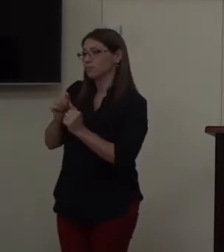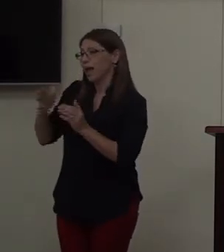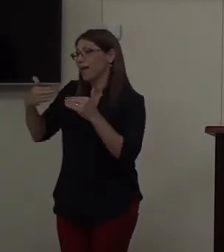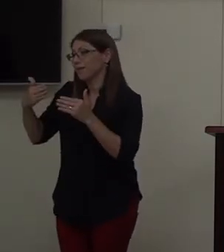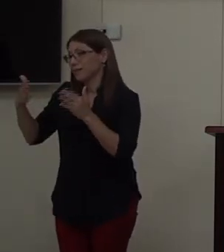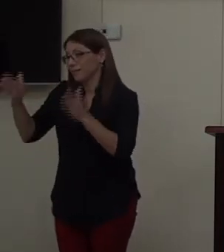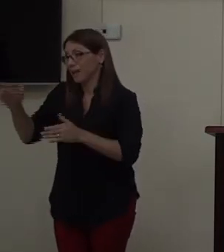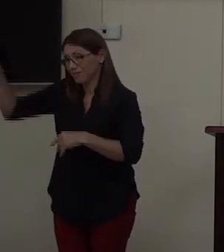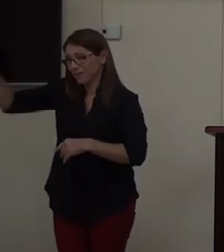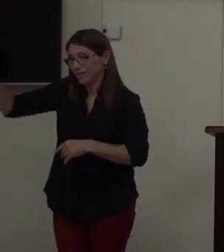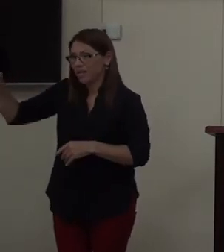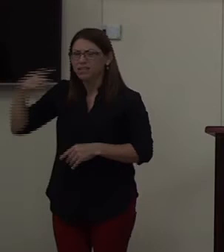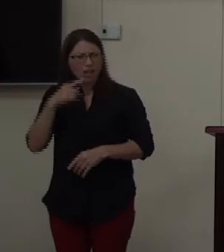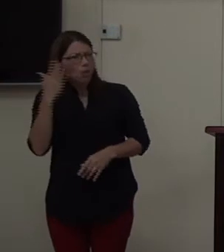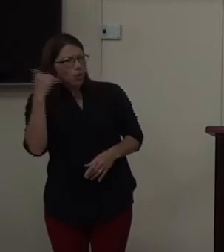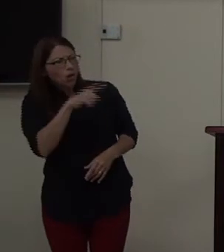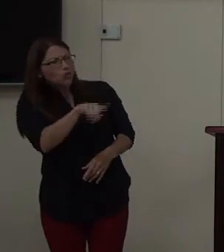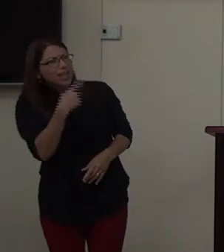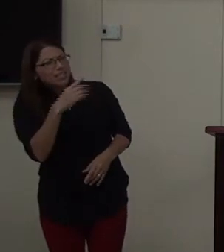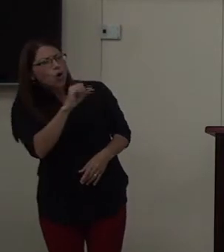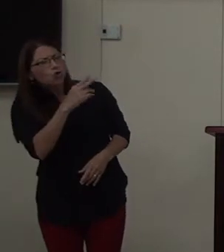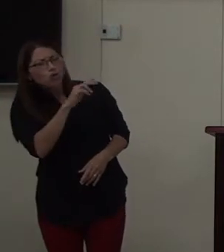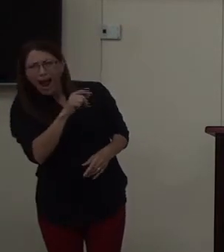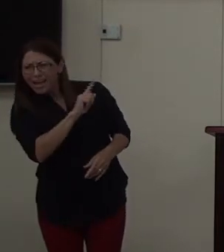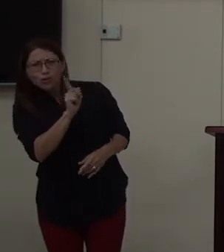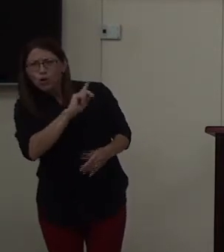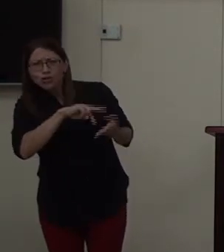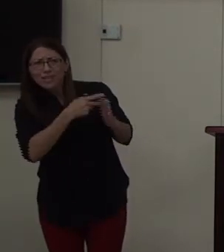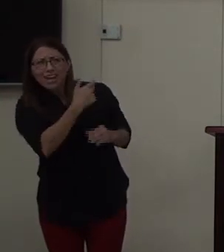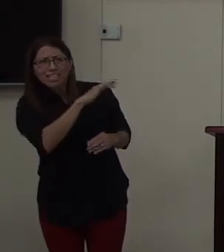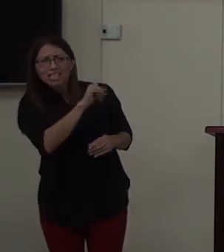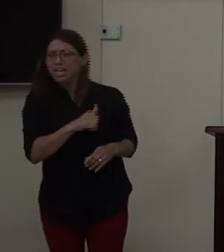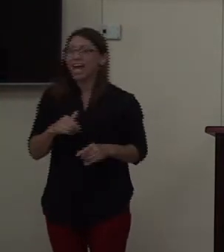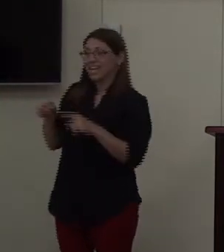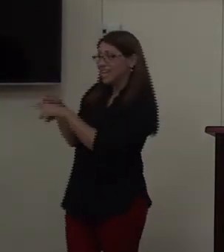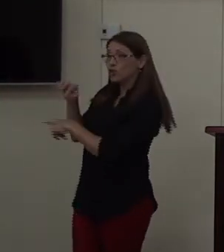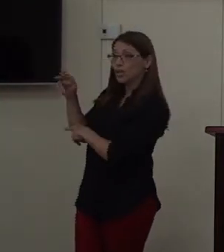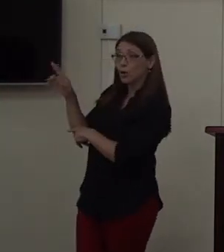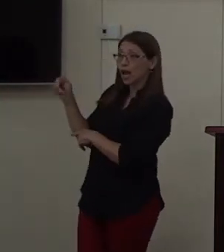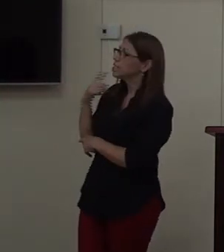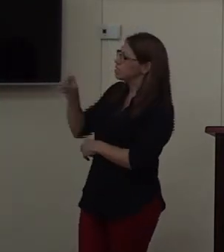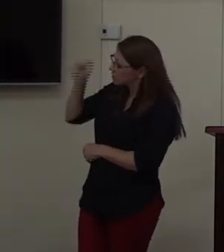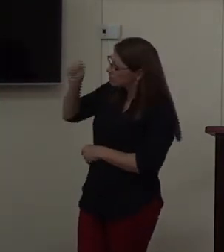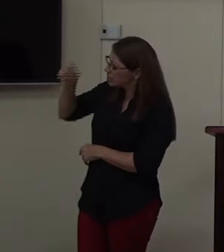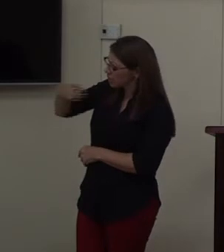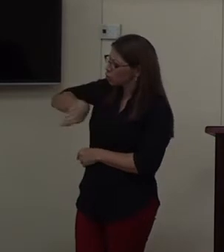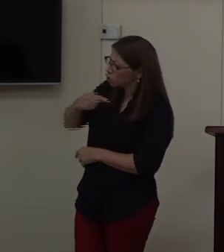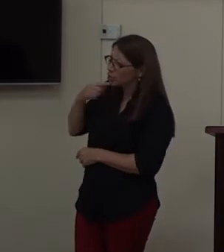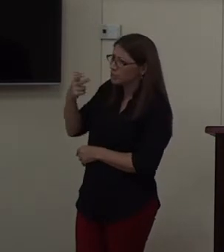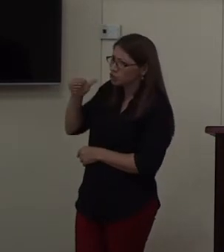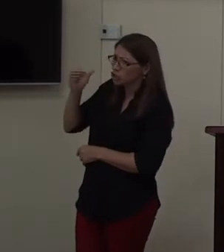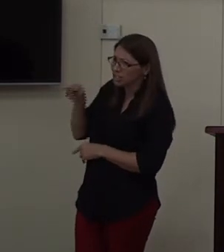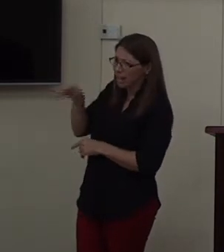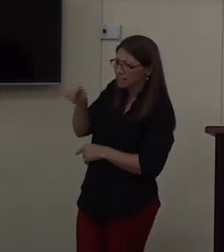yo decía, pero ustedes porque dicen osho, osho no es chicha. Y los de Brolan peleándose que sí, que en Brolan ellos dicen chicha, pero es osho para la chicha.